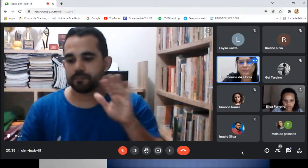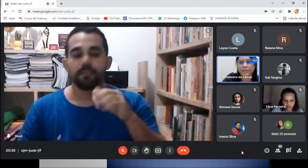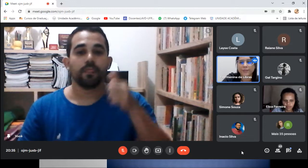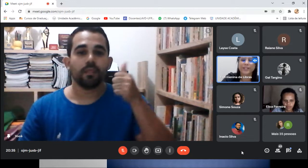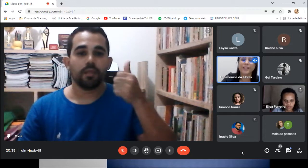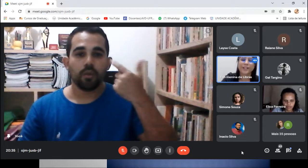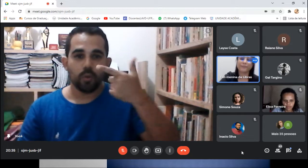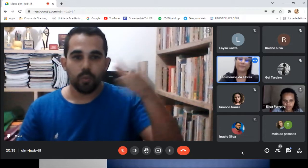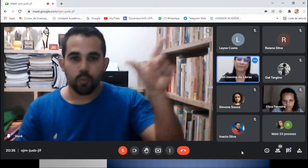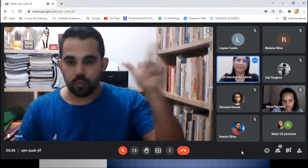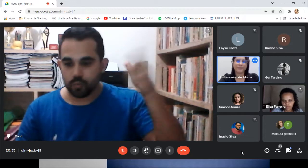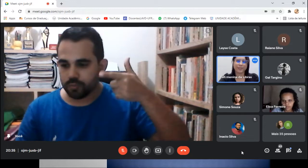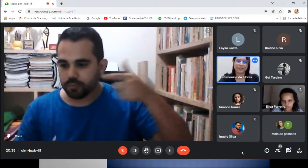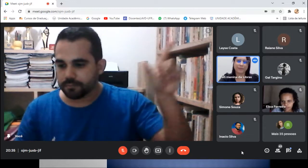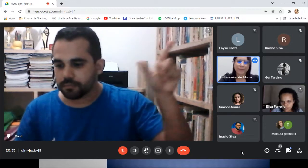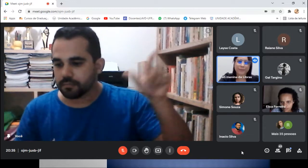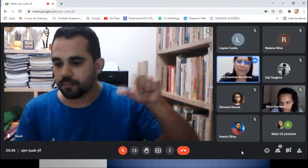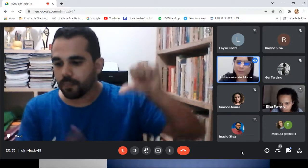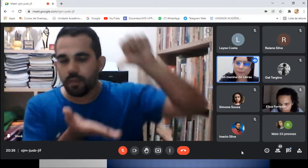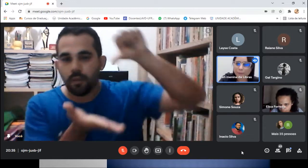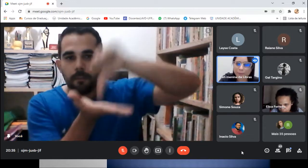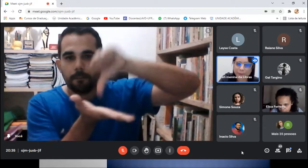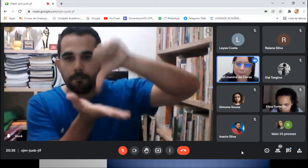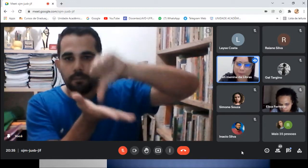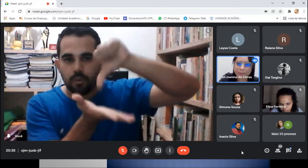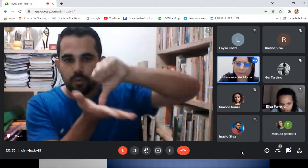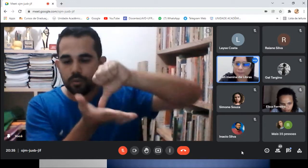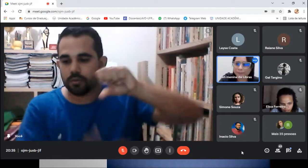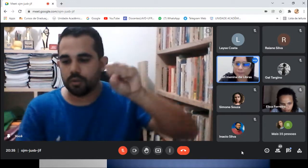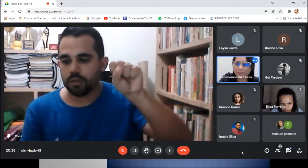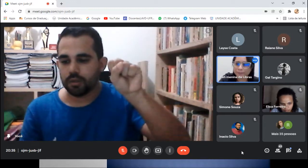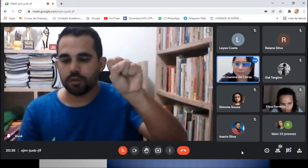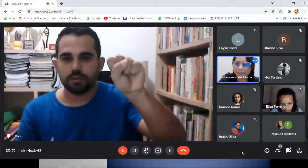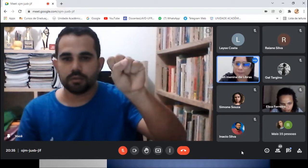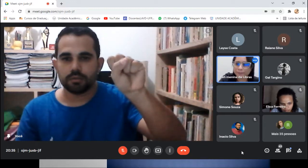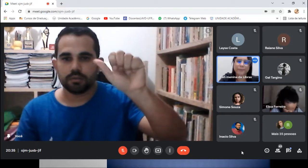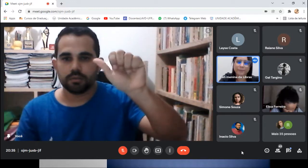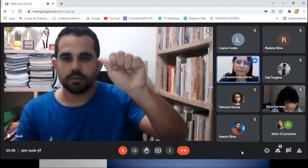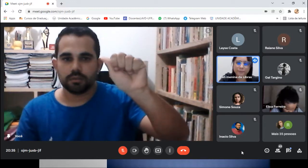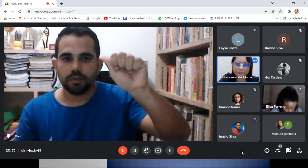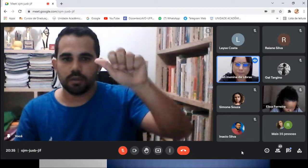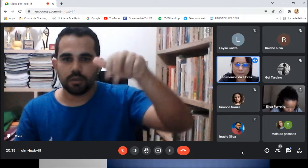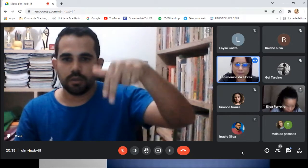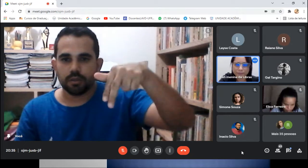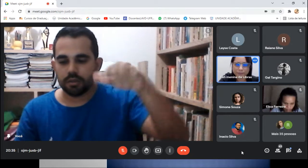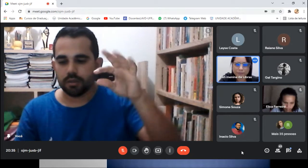Não, ninguém. Vamos para outro polo. O polo